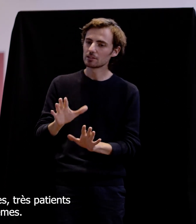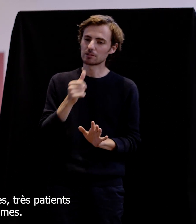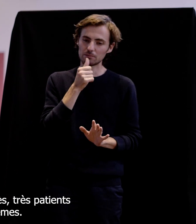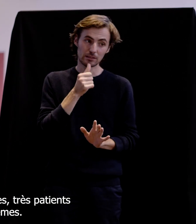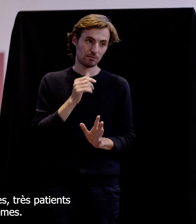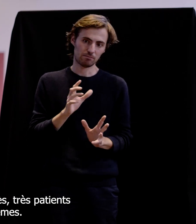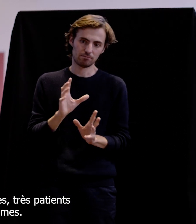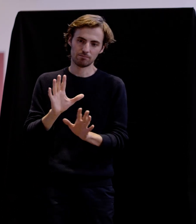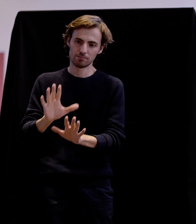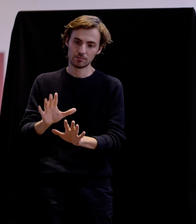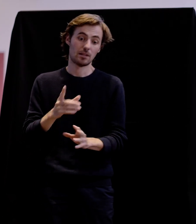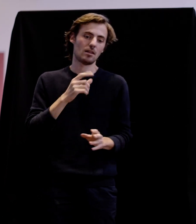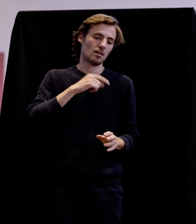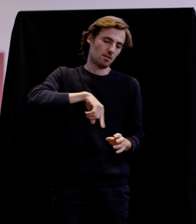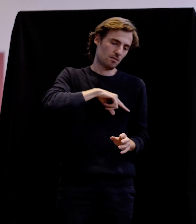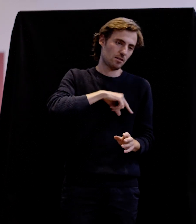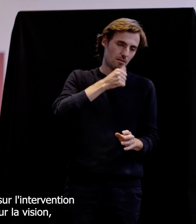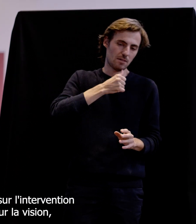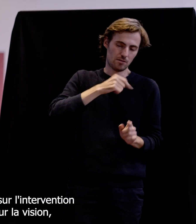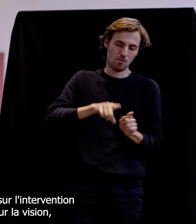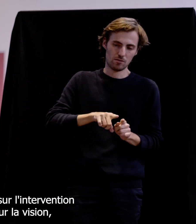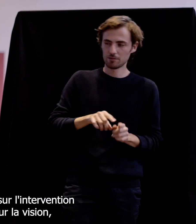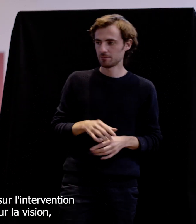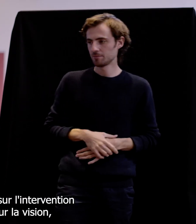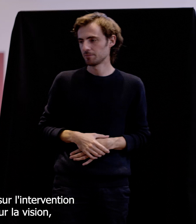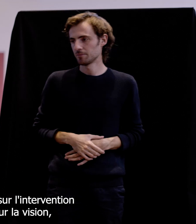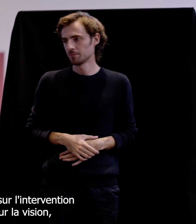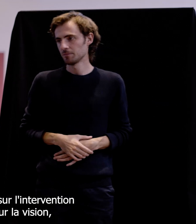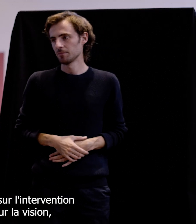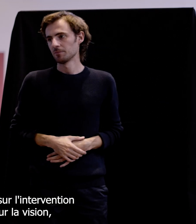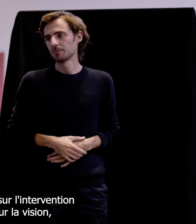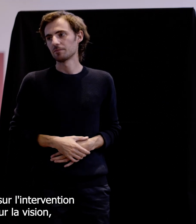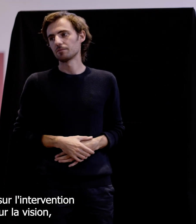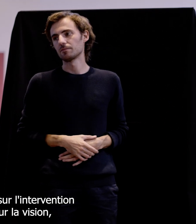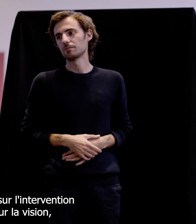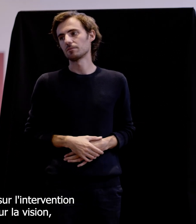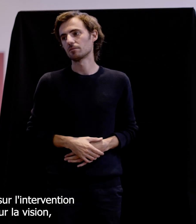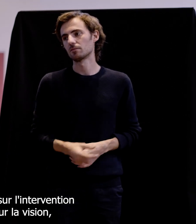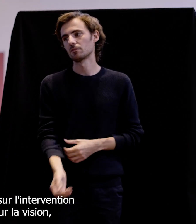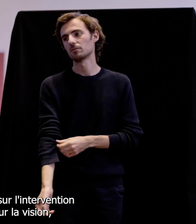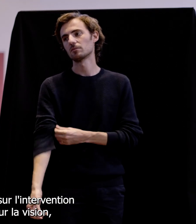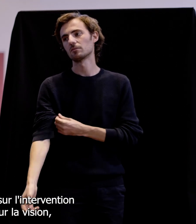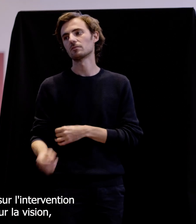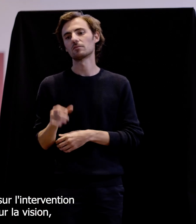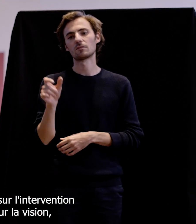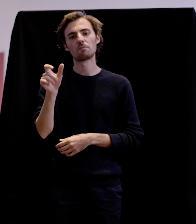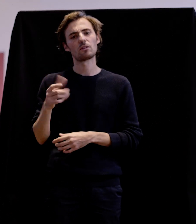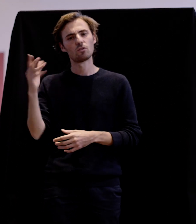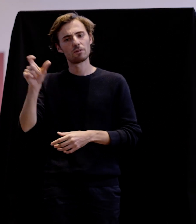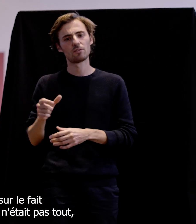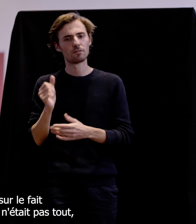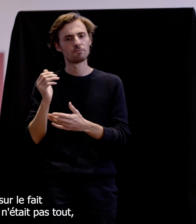très patient nous-mêmes. Alors un petit mot sur l'intervention de quelqu'un sur la